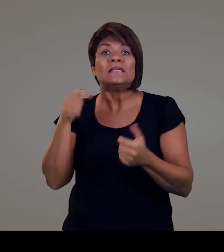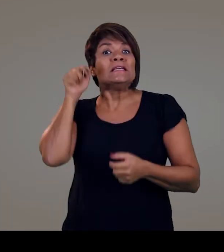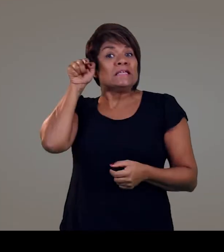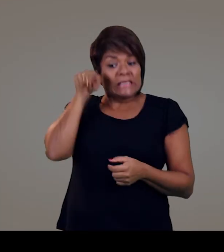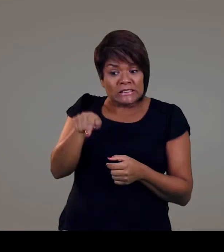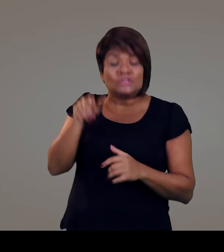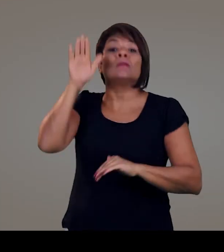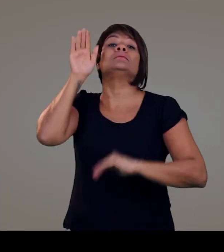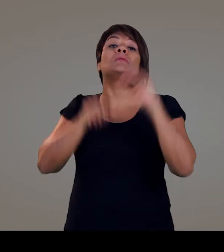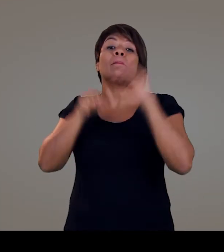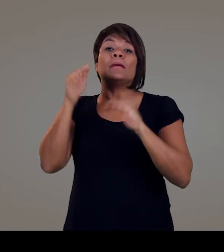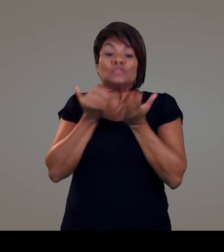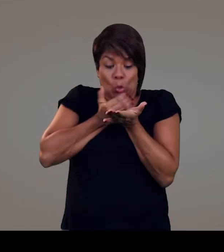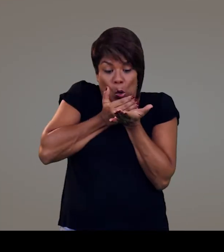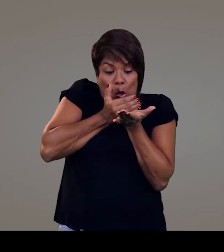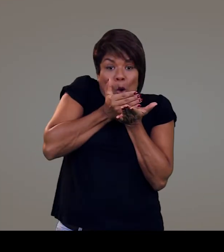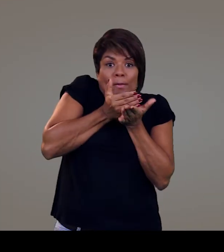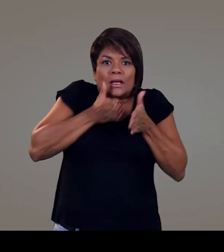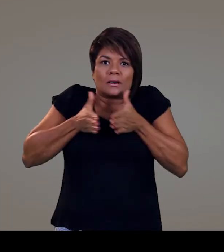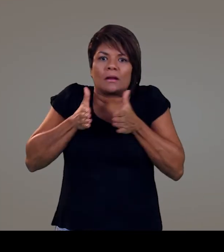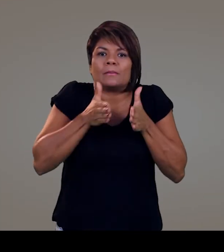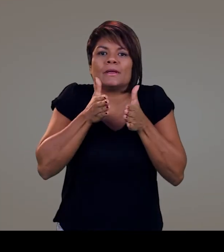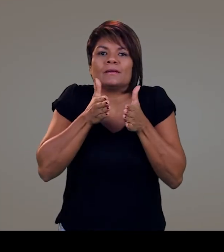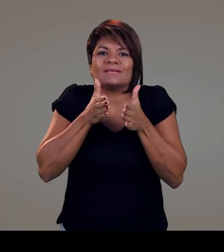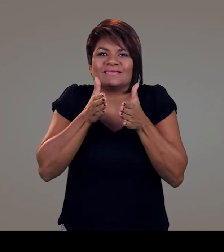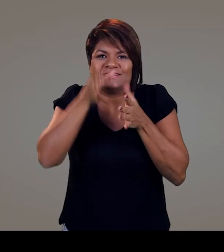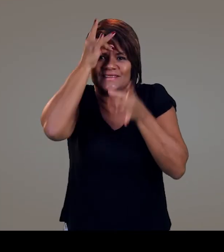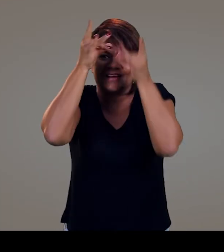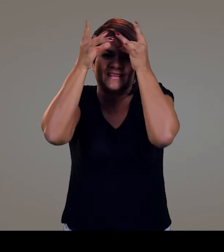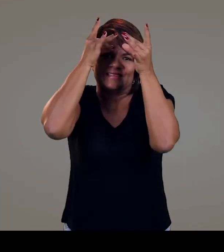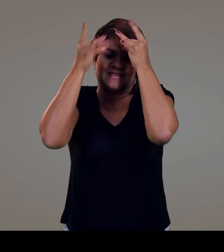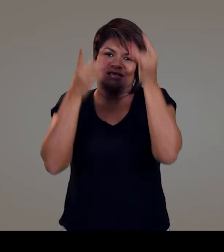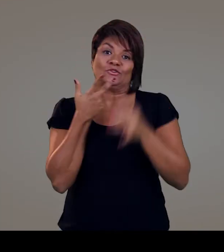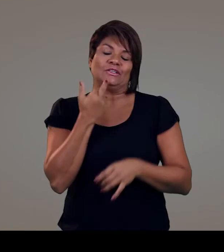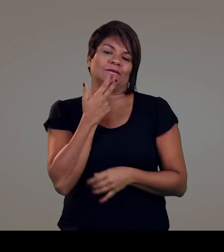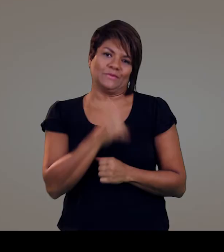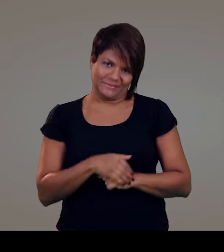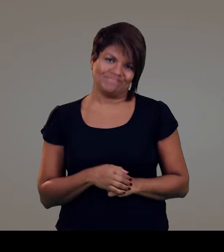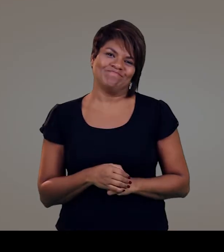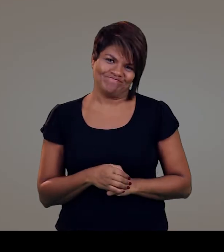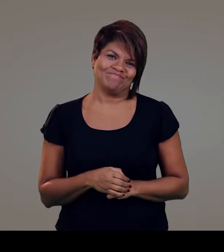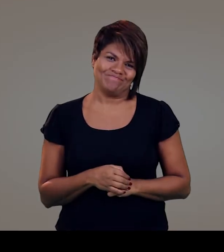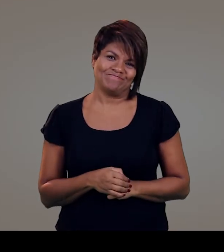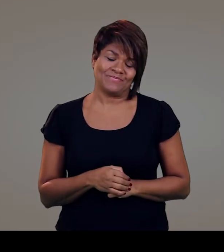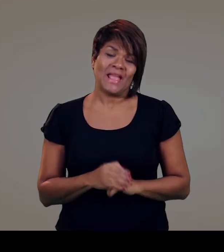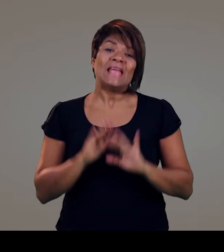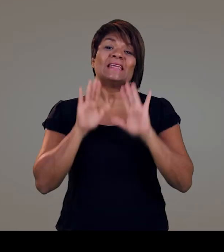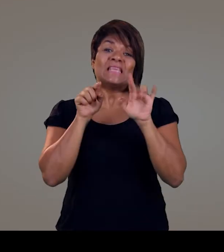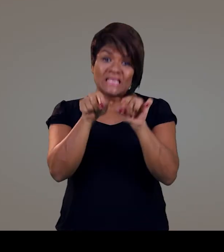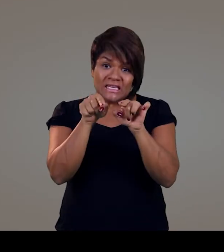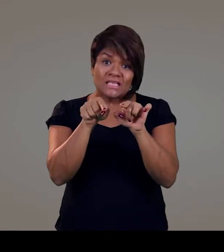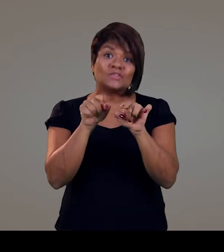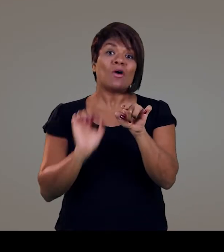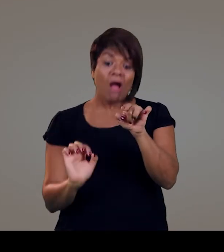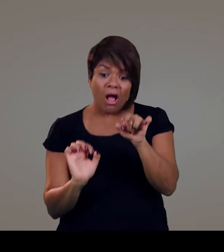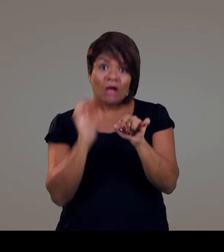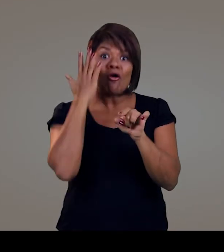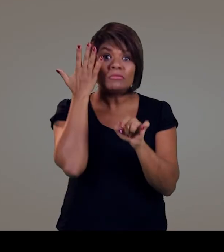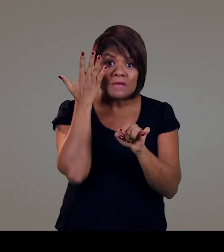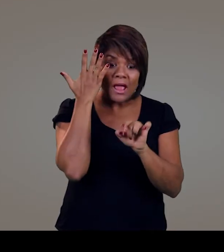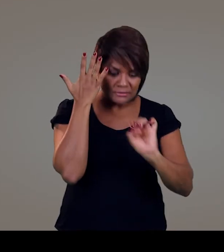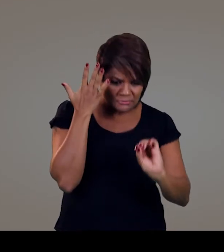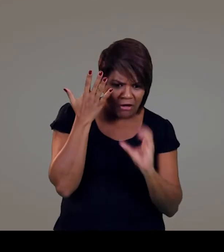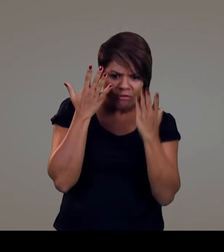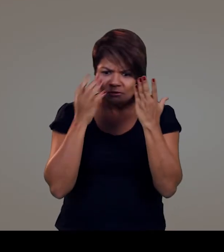momento inicial, dessa aquisição, né? de língua, que vai acontecer cada